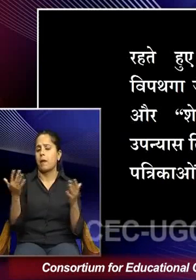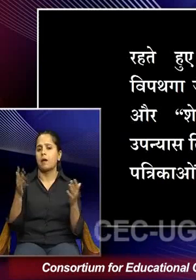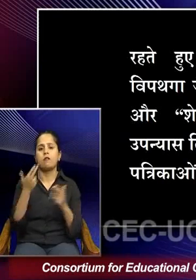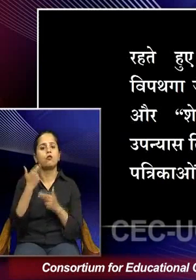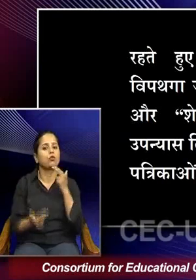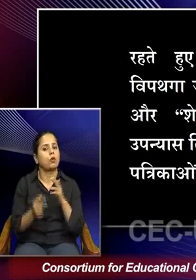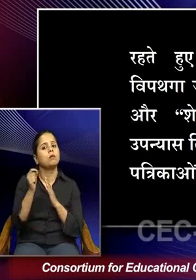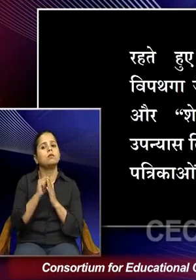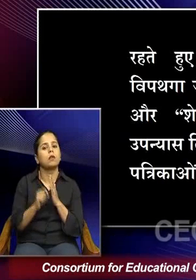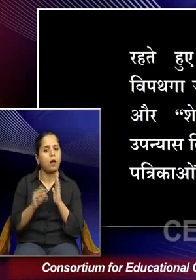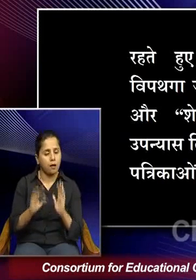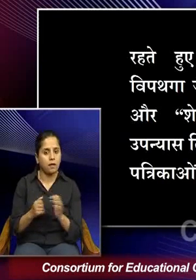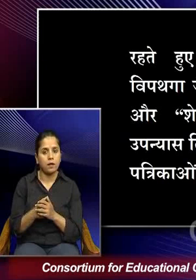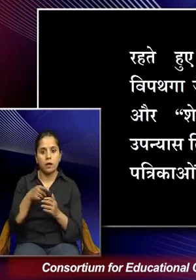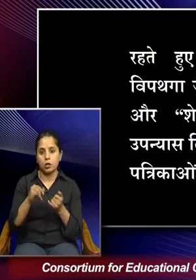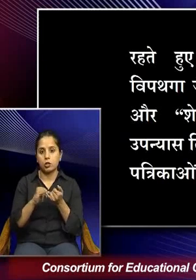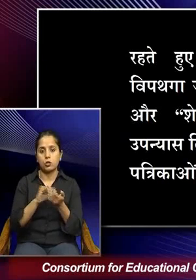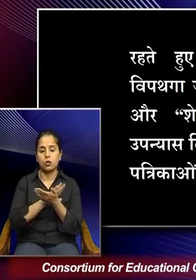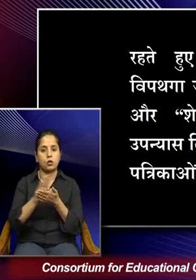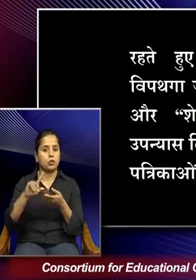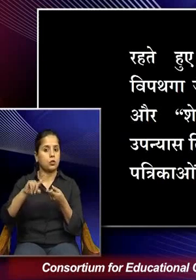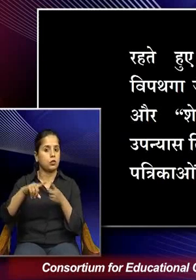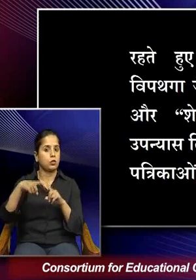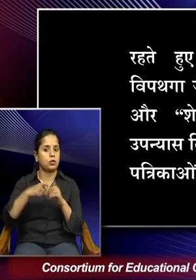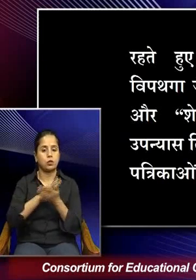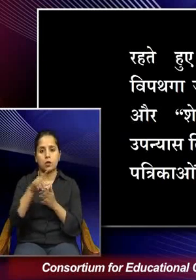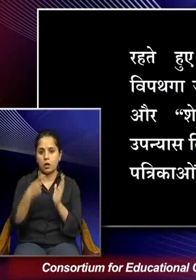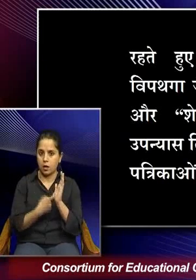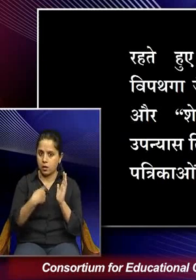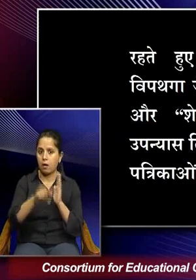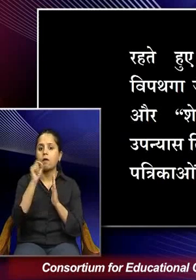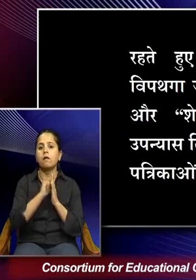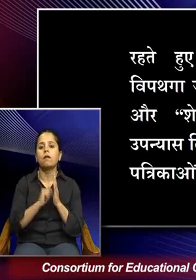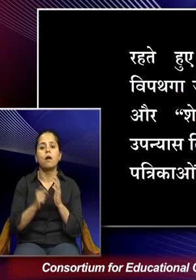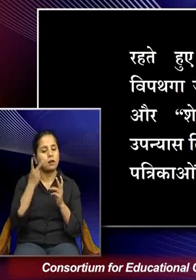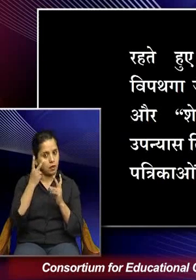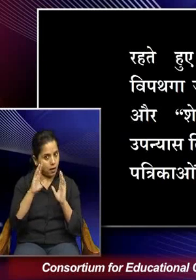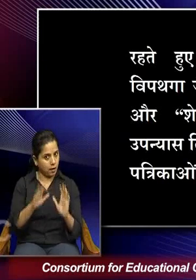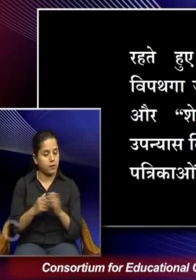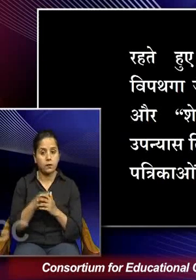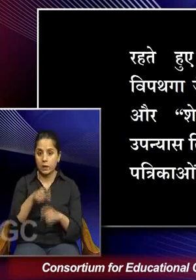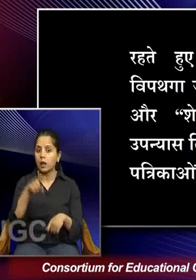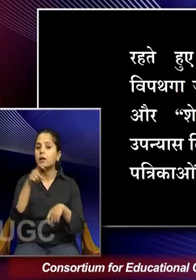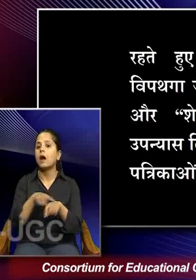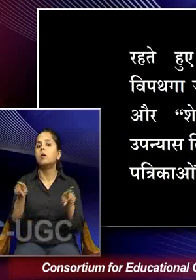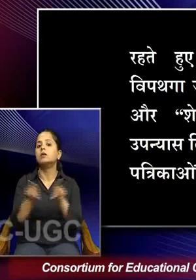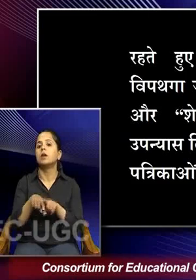लिखी शेखर एक जीवनी उपन्यास भी लिखा इसी समय